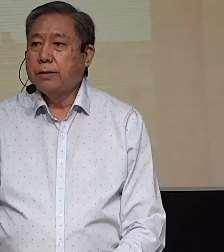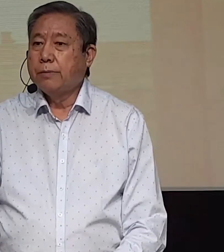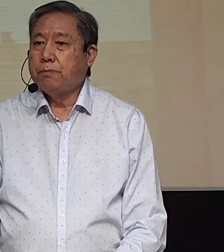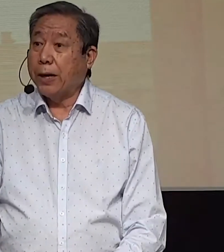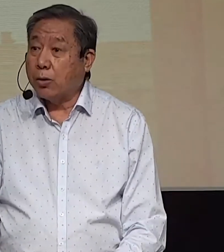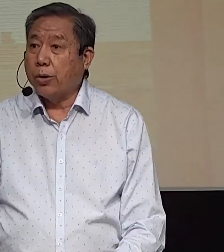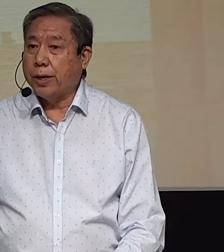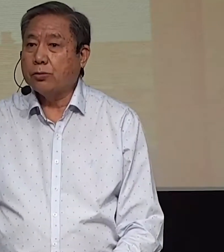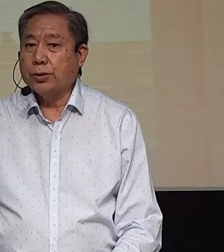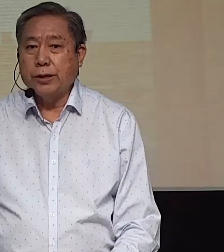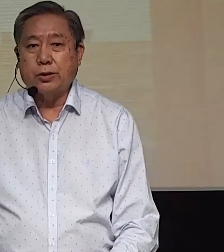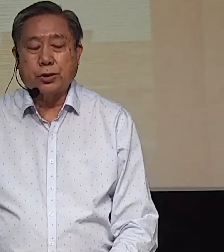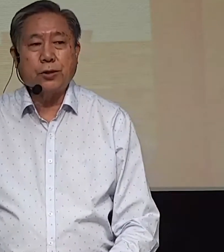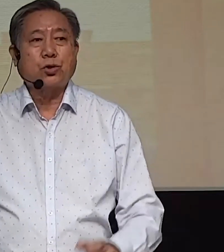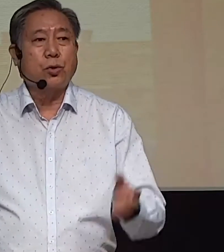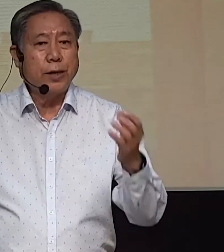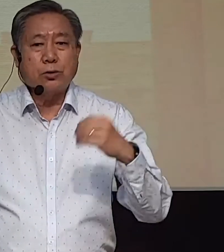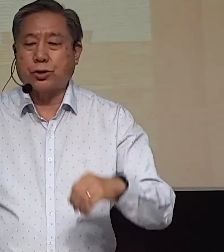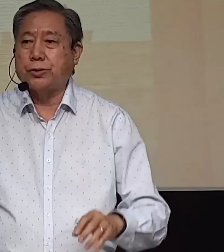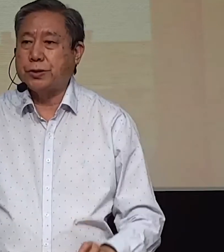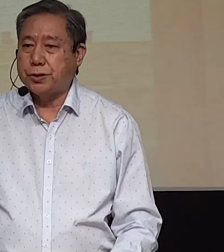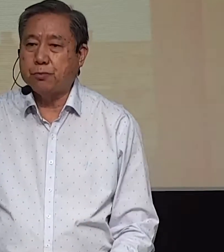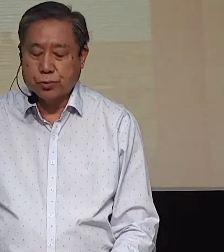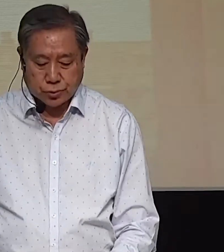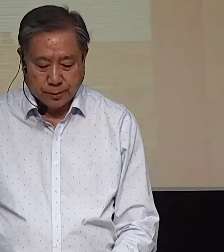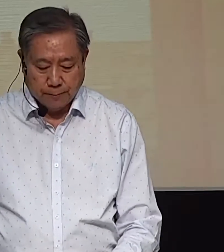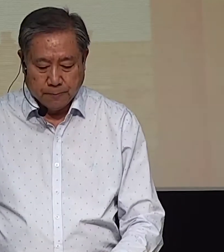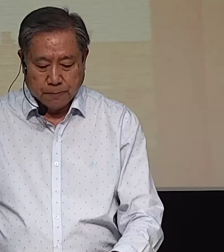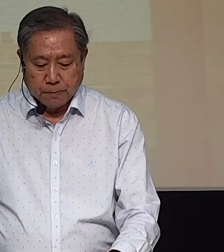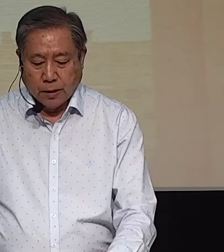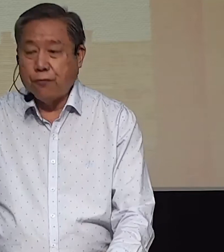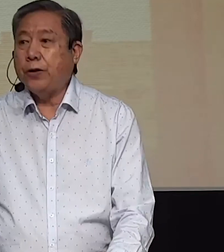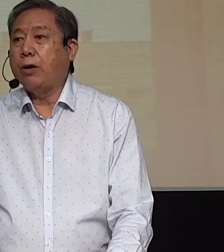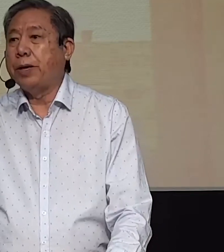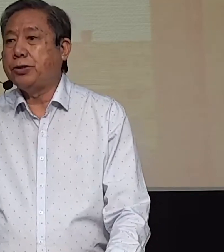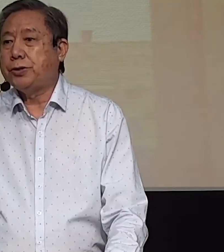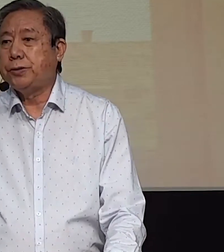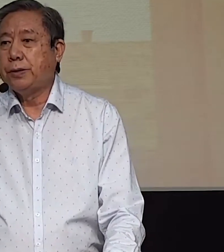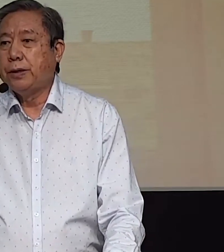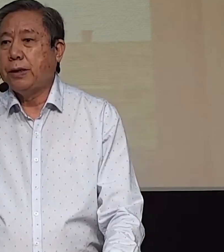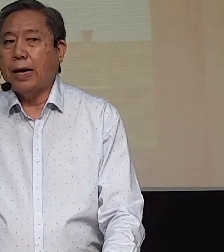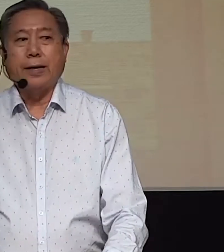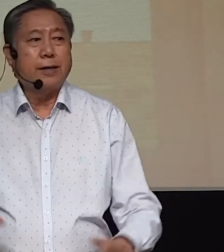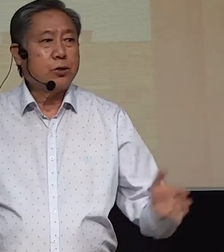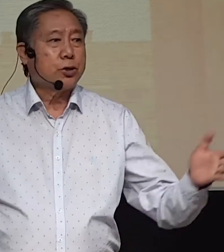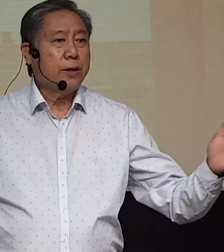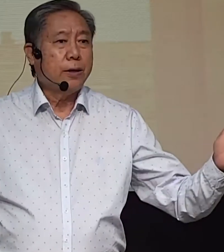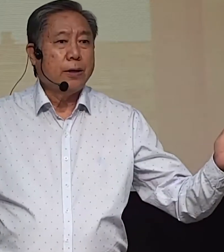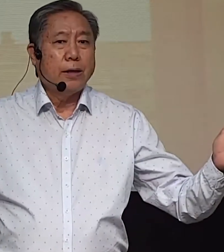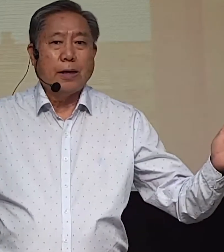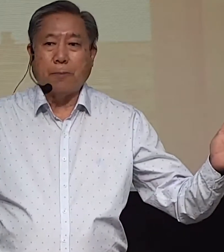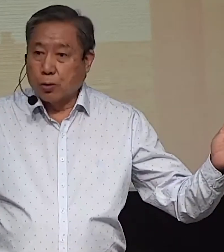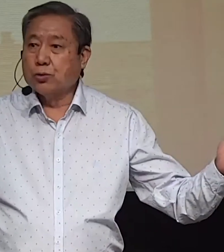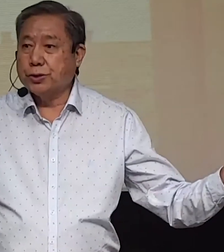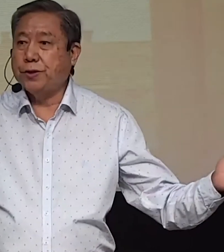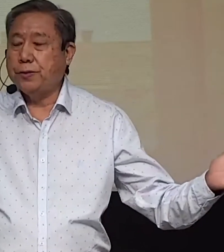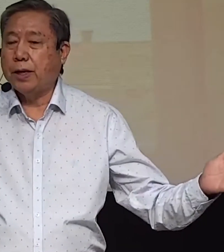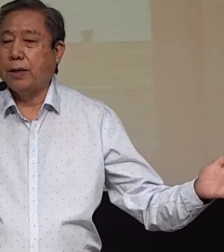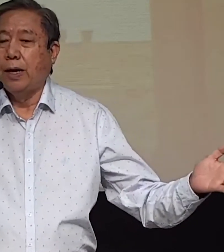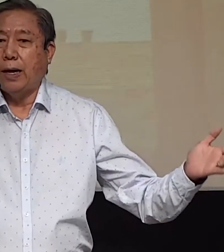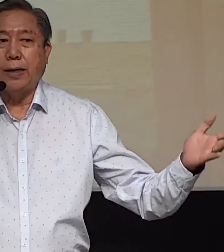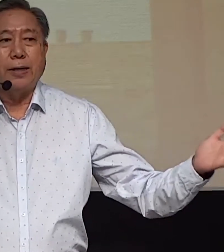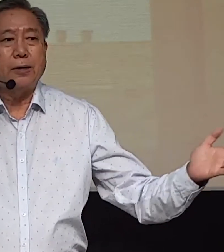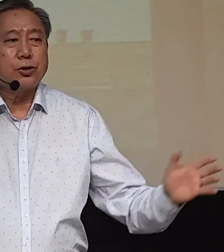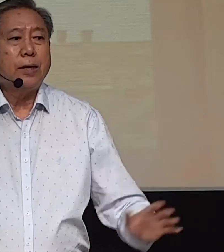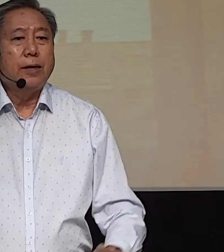e percorrendo e escolhendo seus discípulos, e finalmente a igreja é